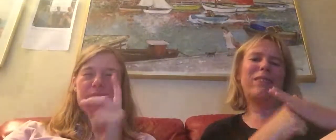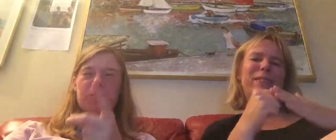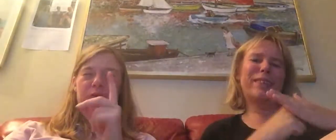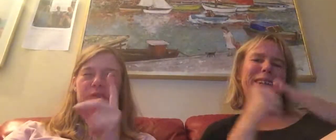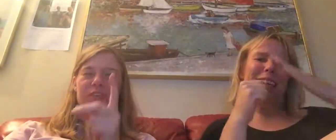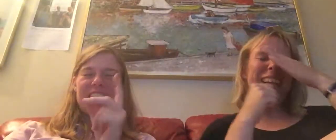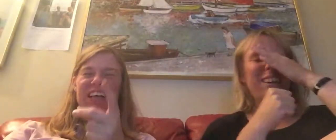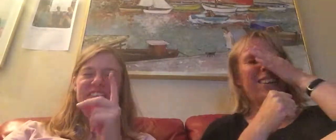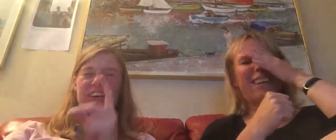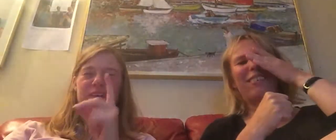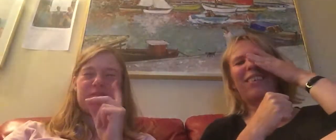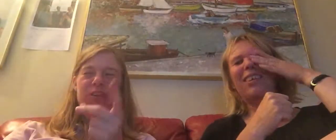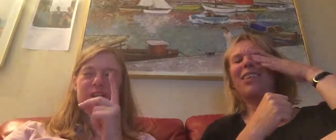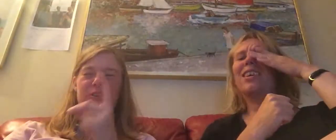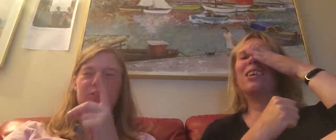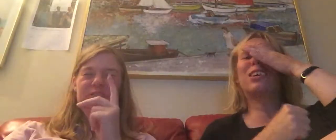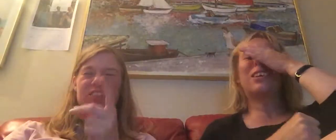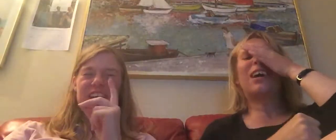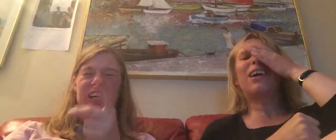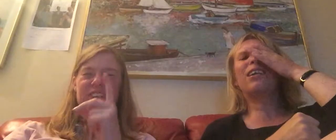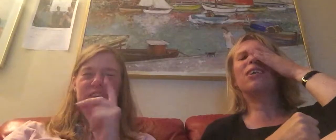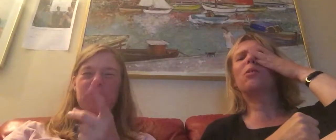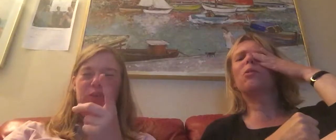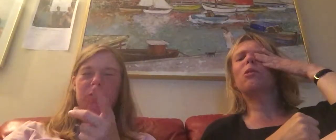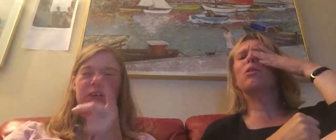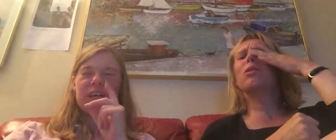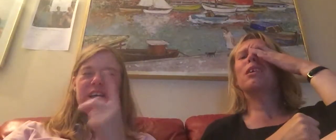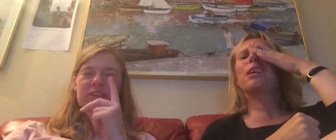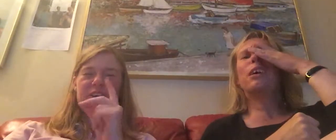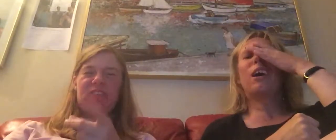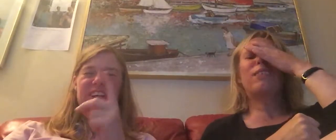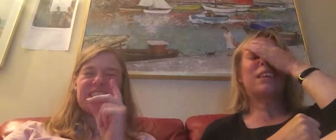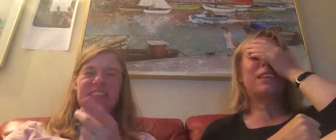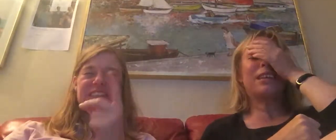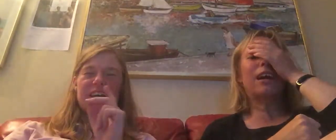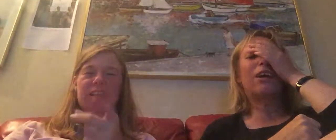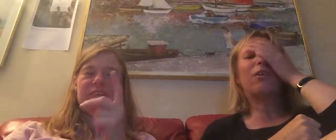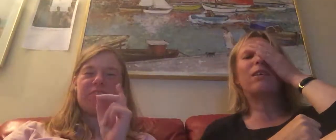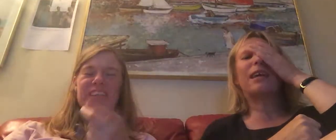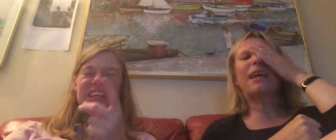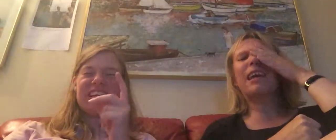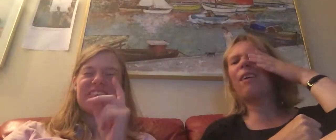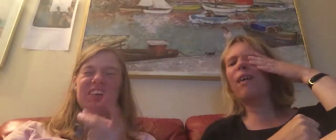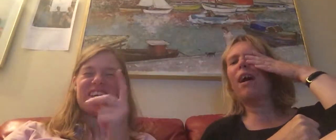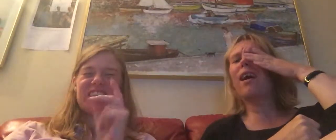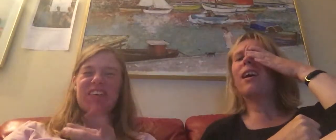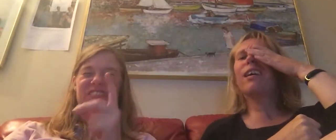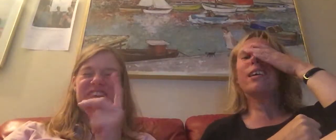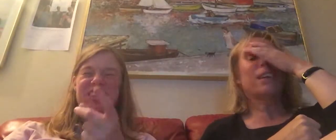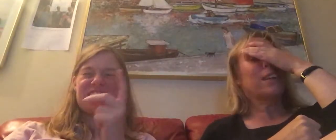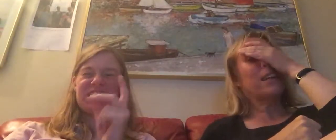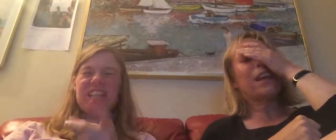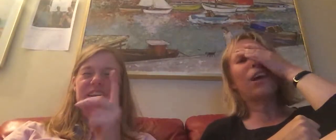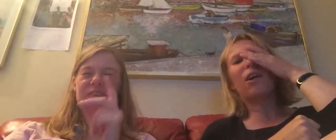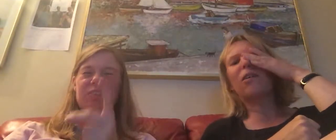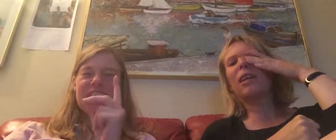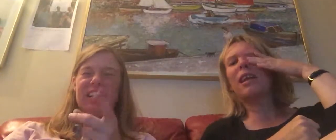må leva ut i hundrade år. Ja, vi ska leva, ja, vi ska